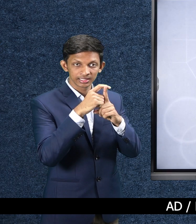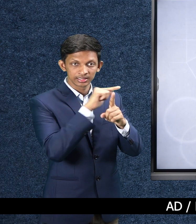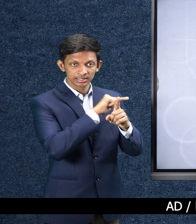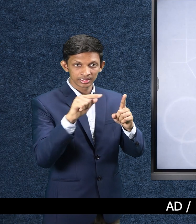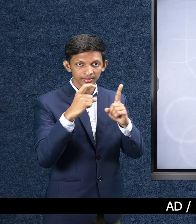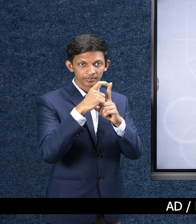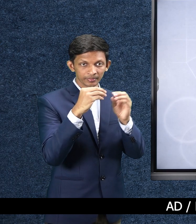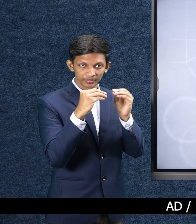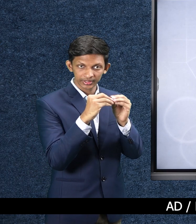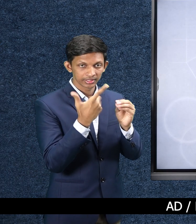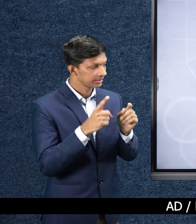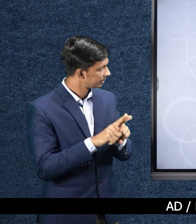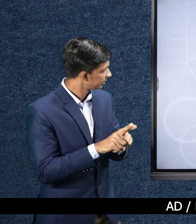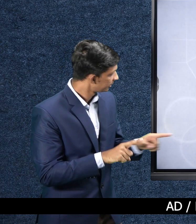दुसरा इक्वेशन.